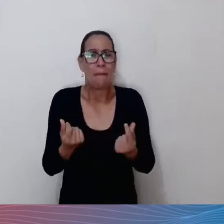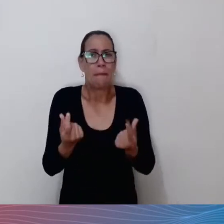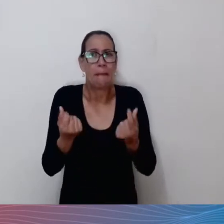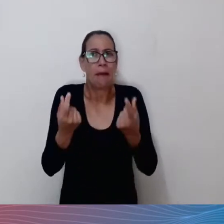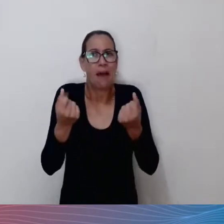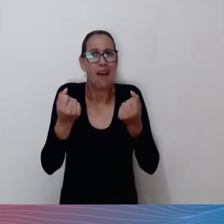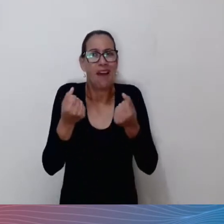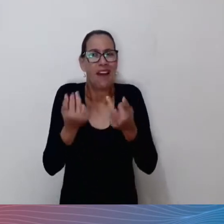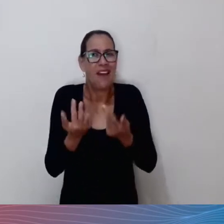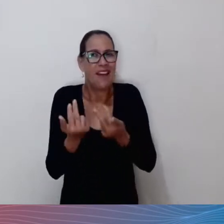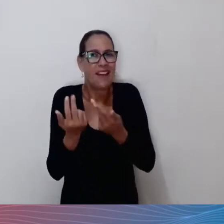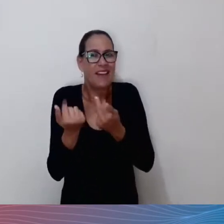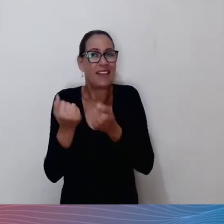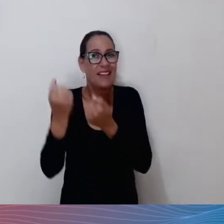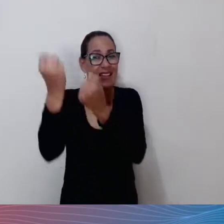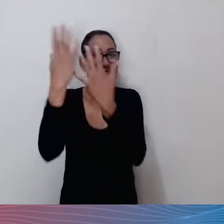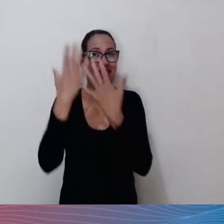igreja.